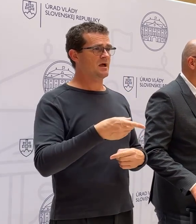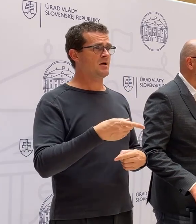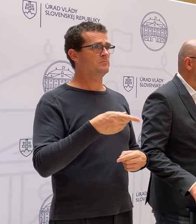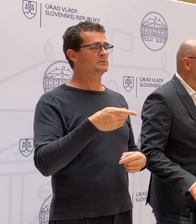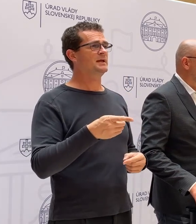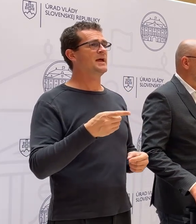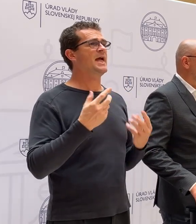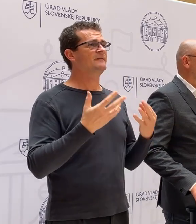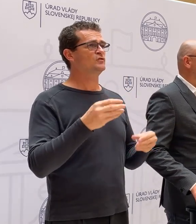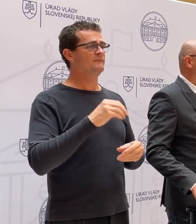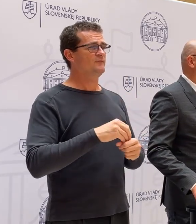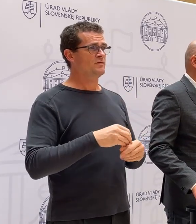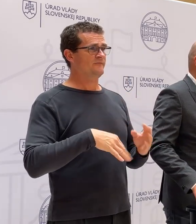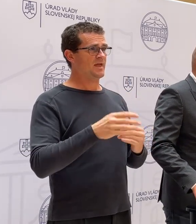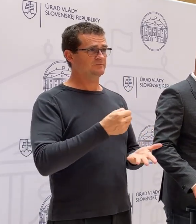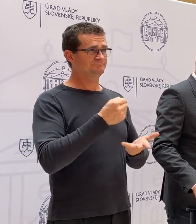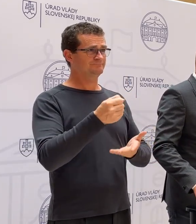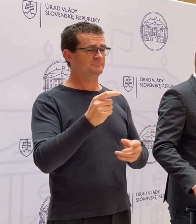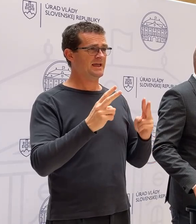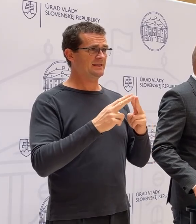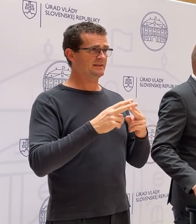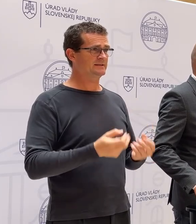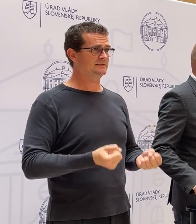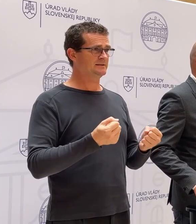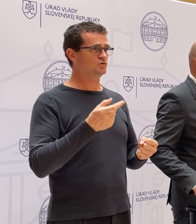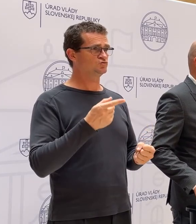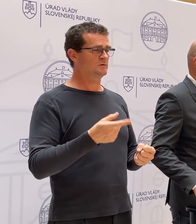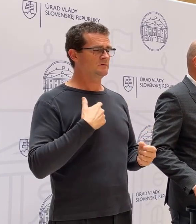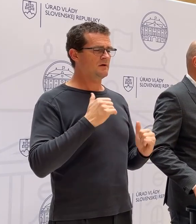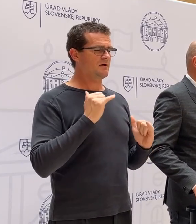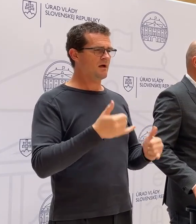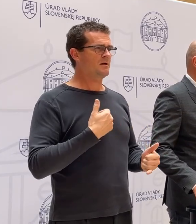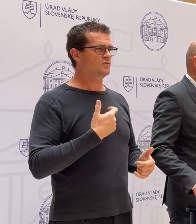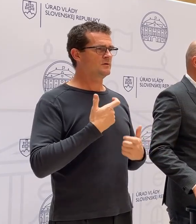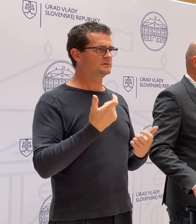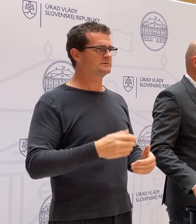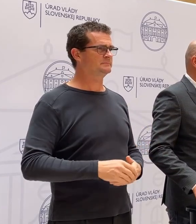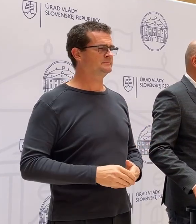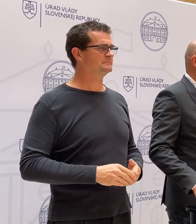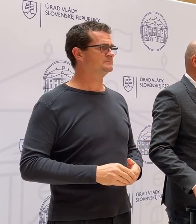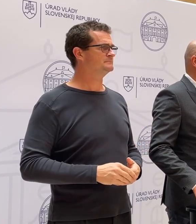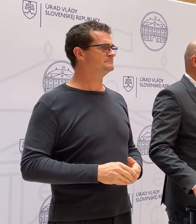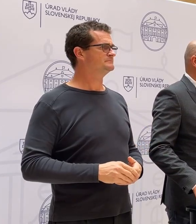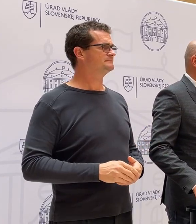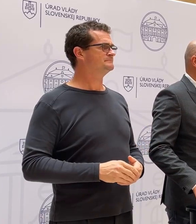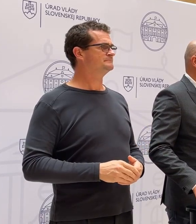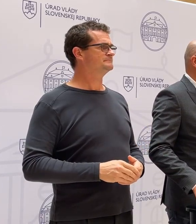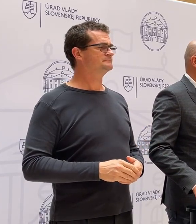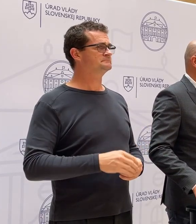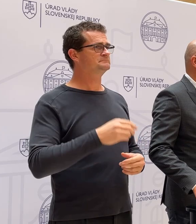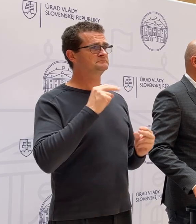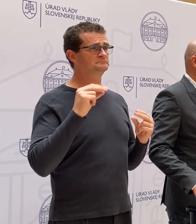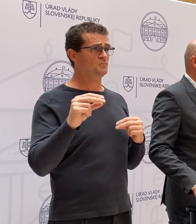toho Envirofondu išlo viac peňazí pre tie energeticky náročné? Jednoznačne áno. Rozprávali ste sa o tom možno, že s